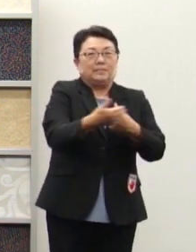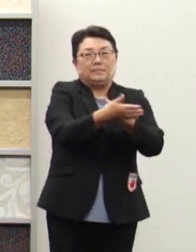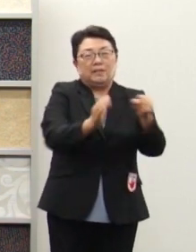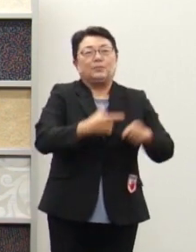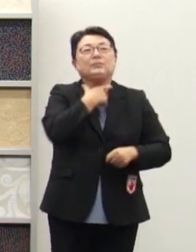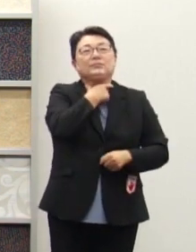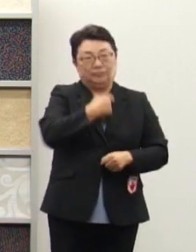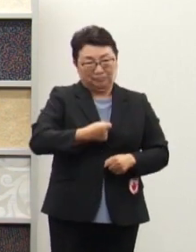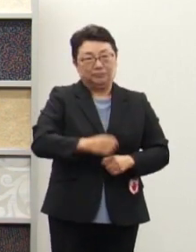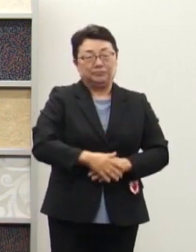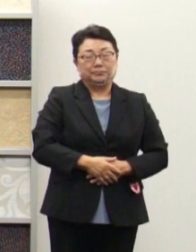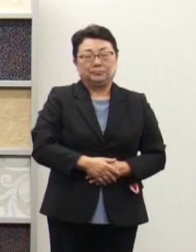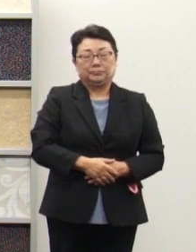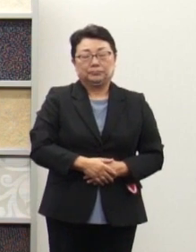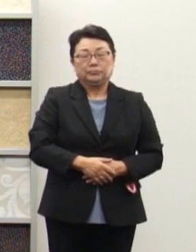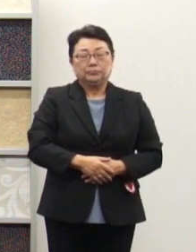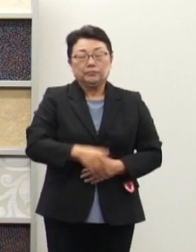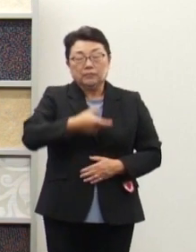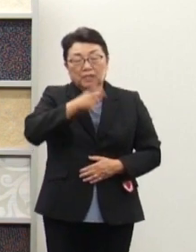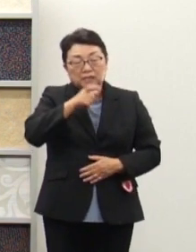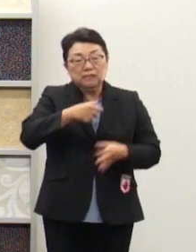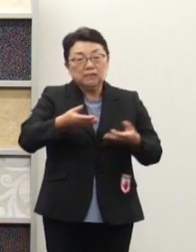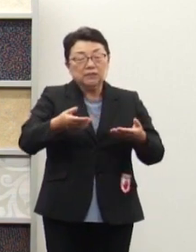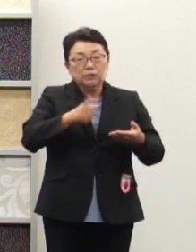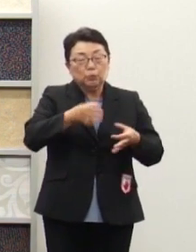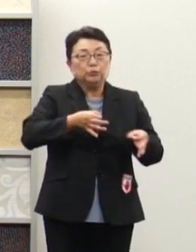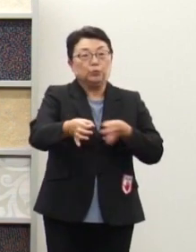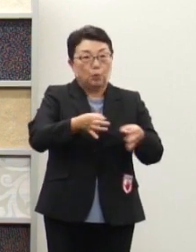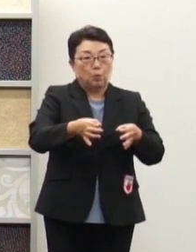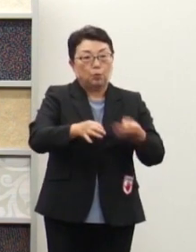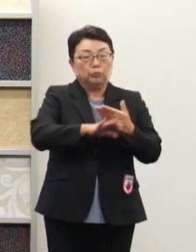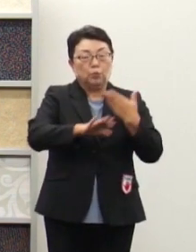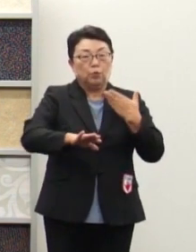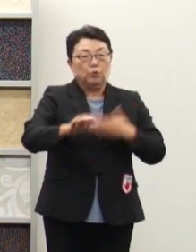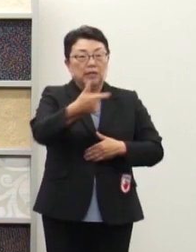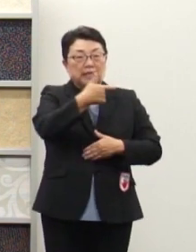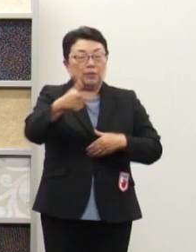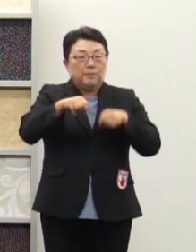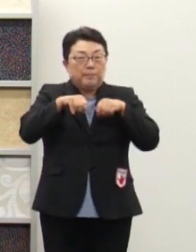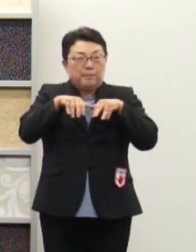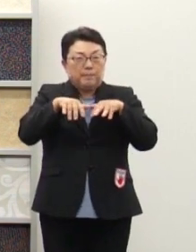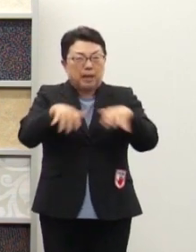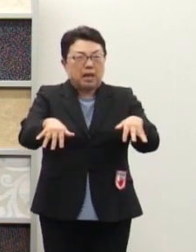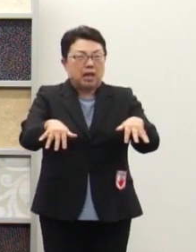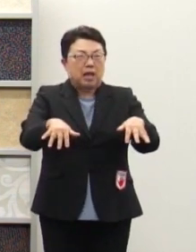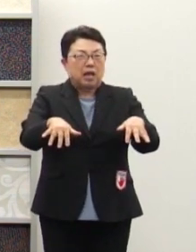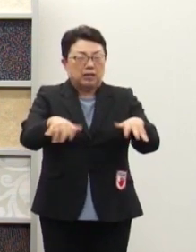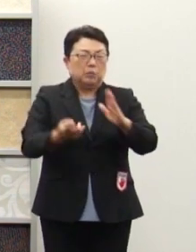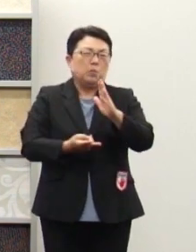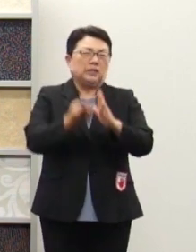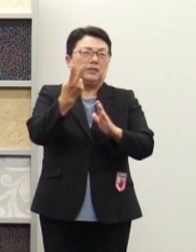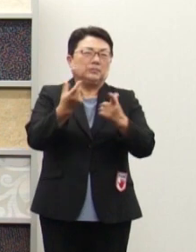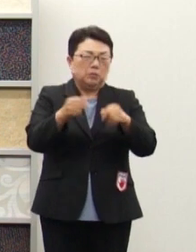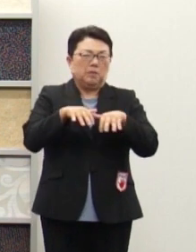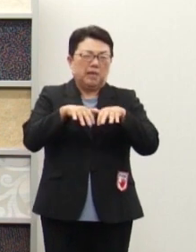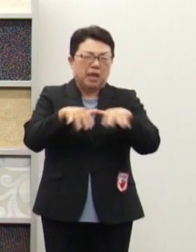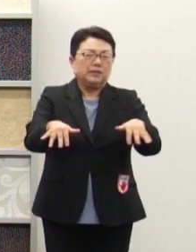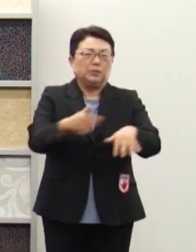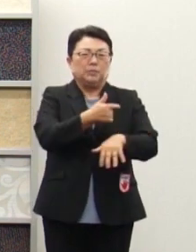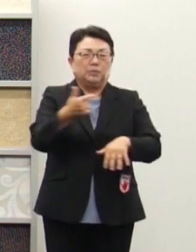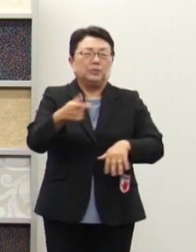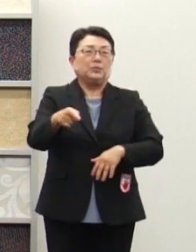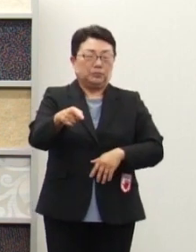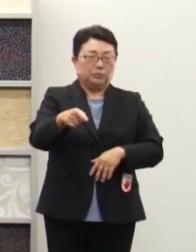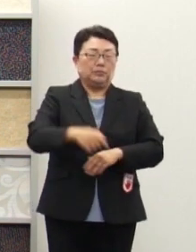。また飲食業に加えまして、第6波の影響が著しい宿泊業につきましても